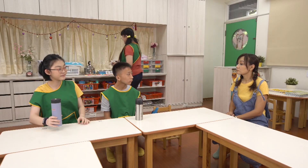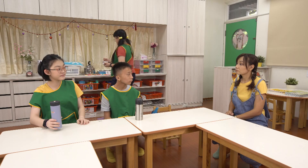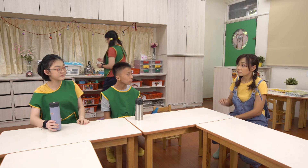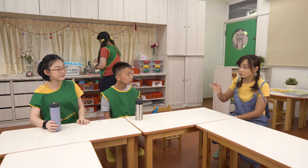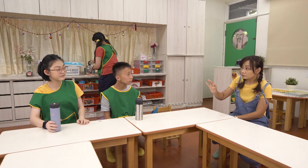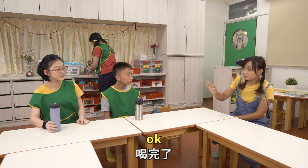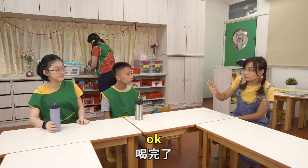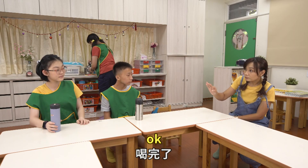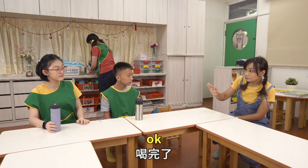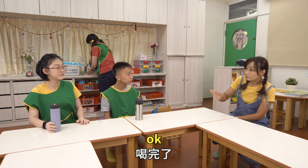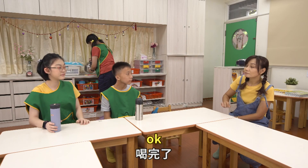喝完了。